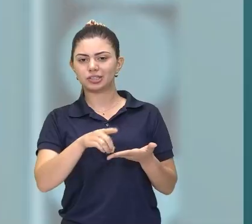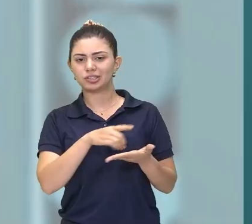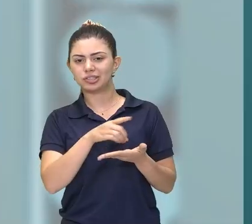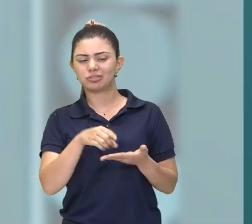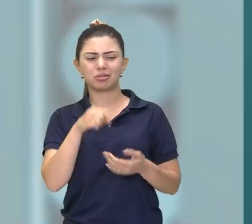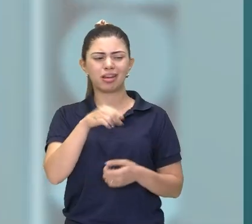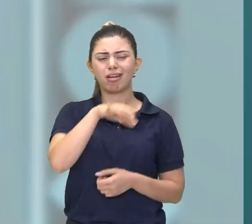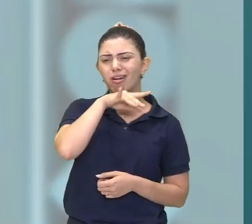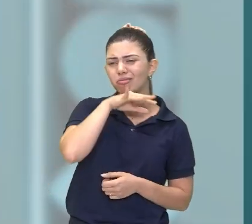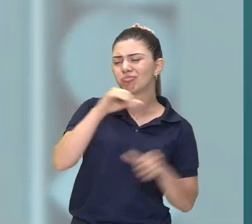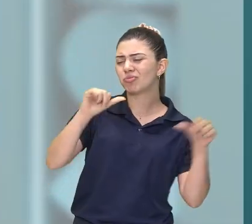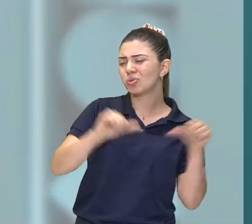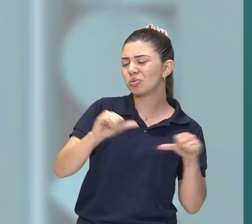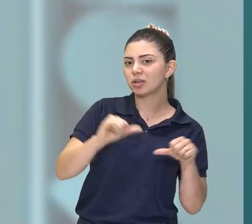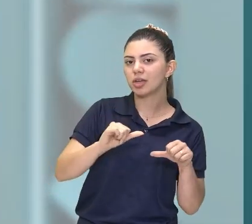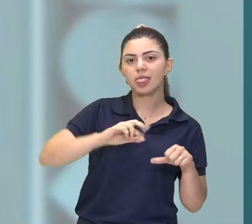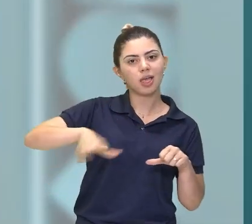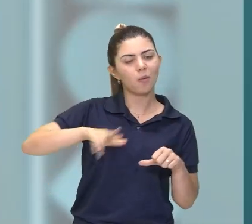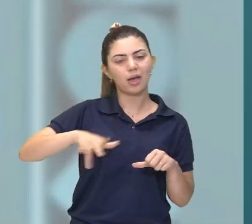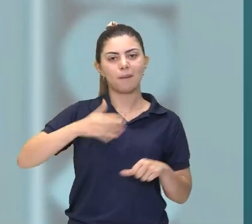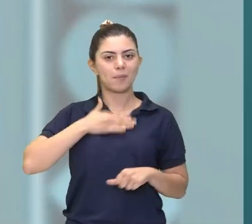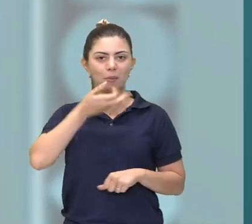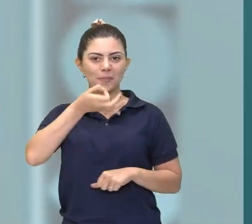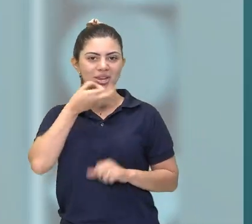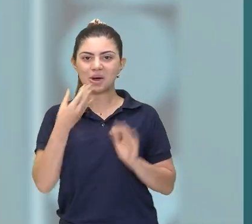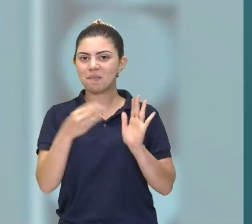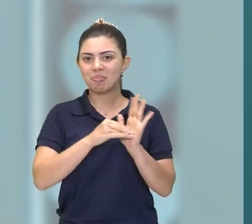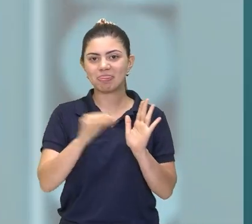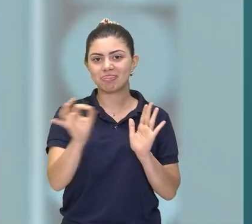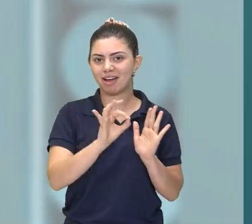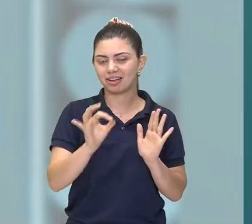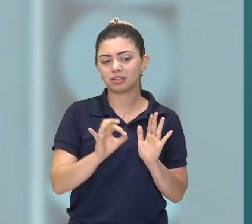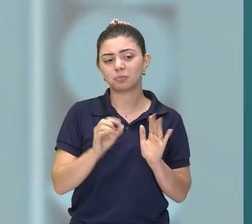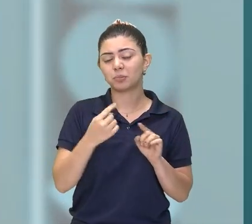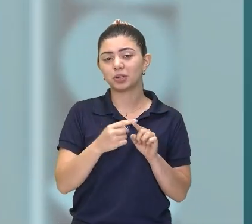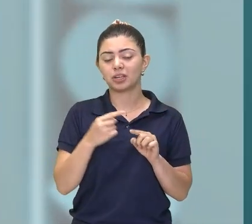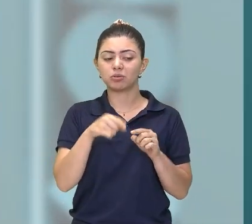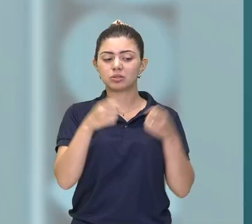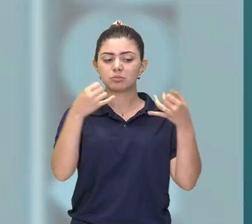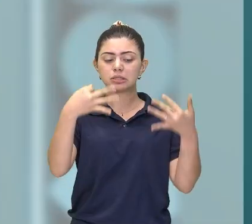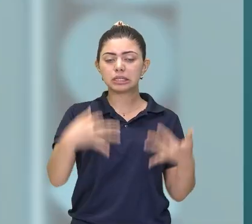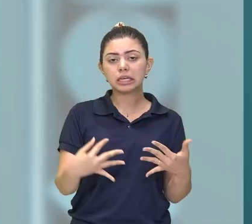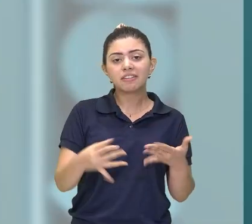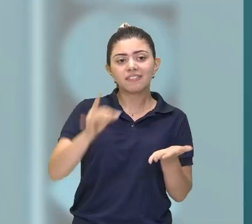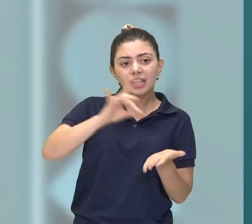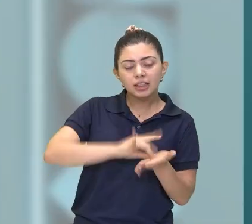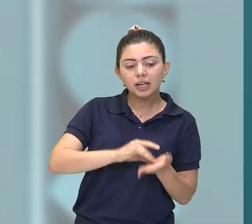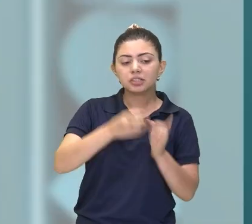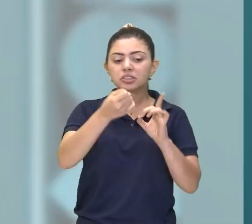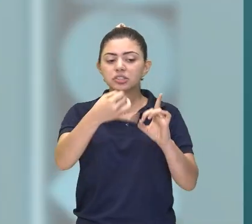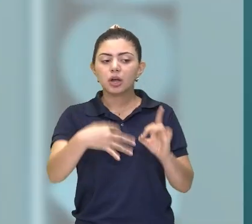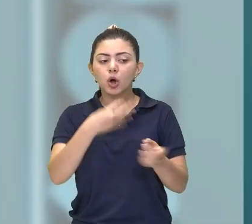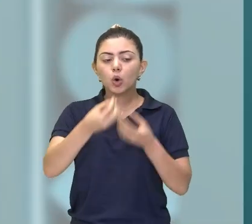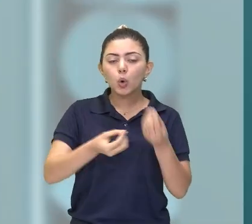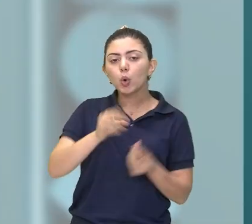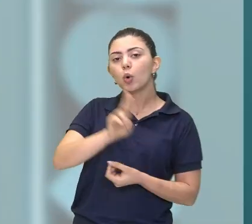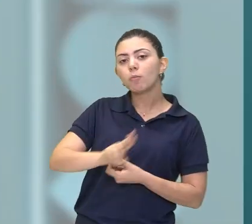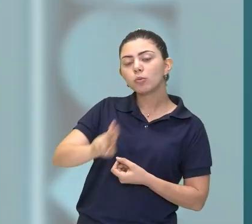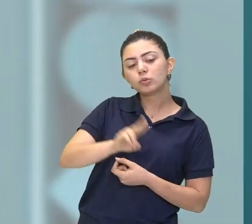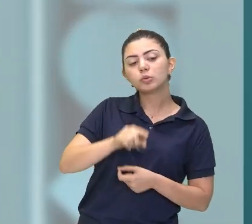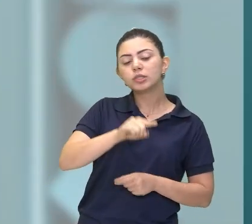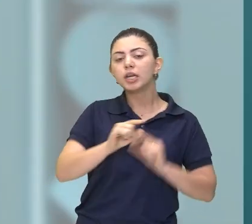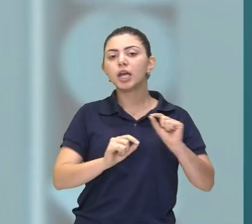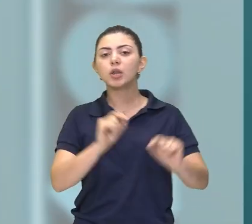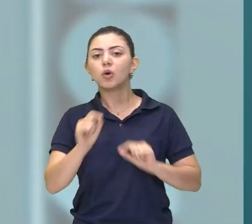é ruim ou algo nesse sentido. Eu não estou fazendo isso. Eu estou falando aquilo que de fato é. Eu estou descrevendo como ele funciona, o que ele é